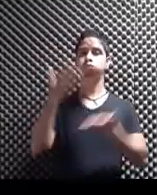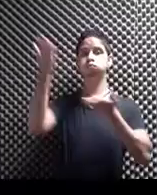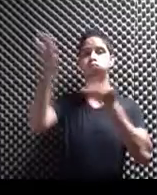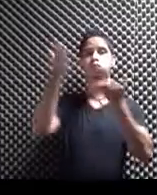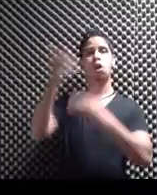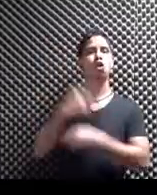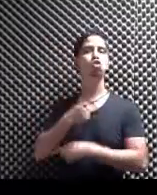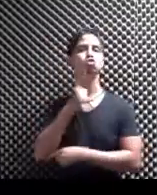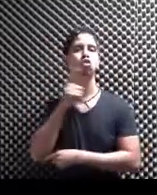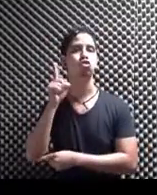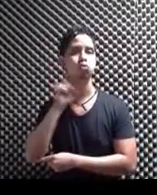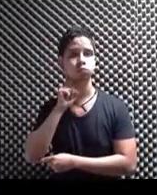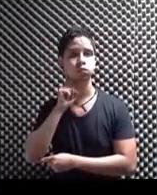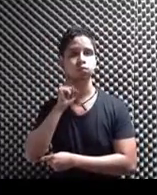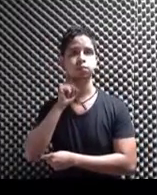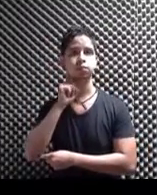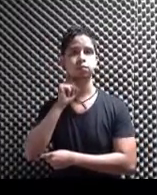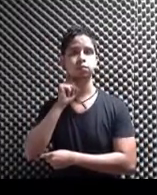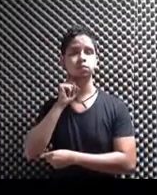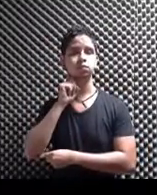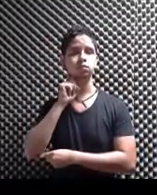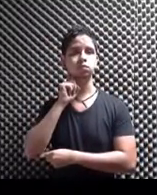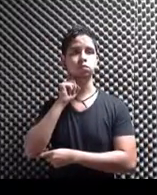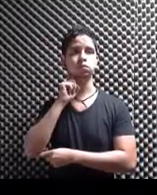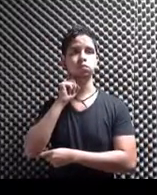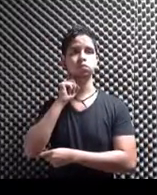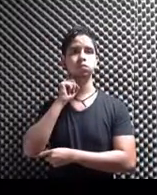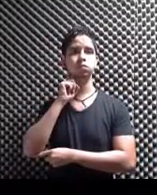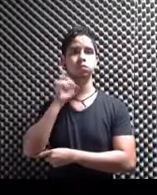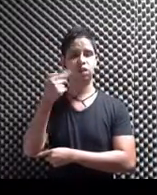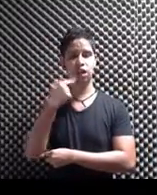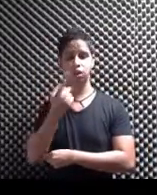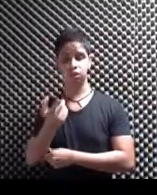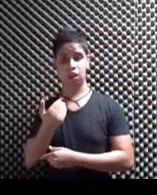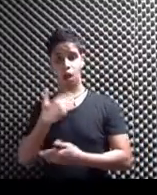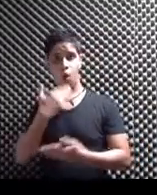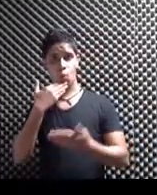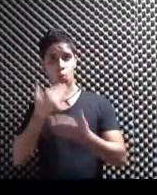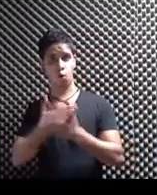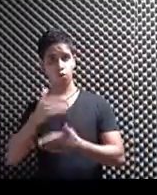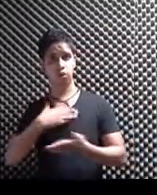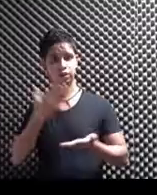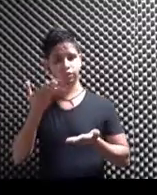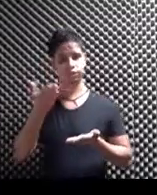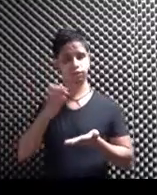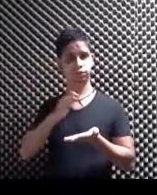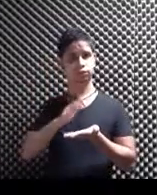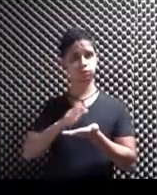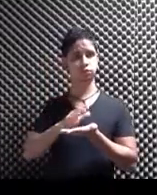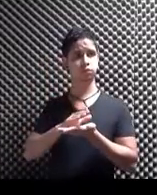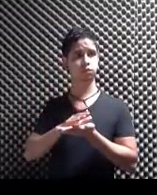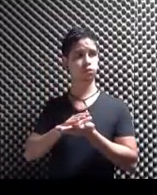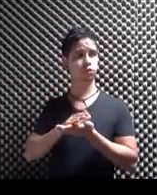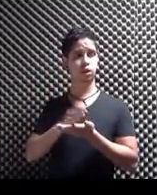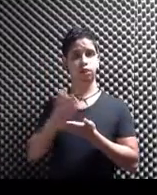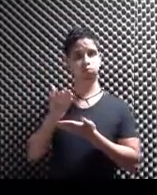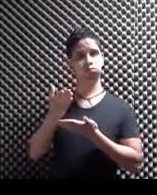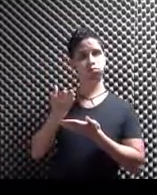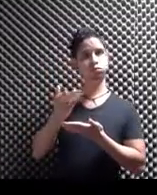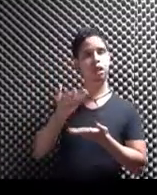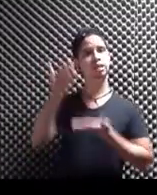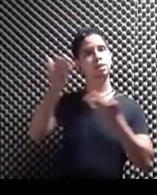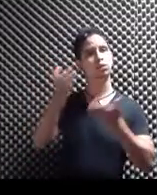Ay, qué interesante. Y es tan fuerte el servicio que ellos dan, tan chévere, que los clientes los quieren a ellos.